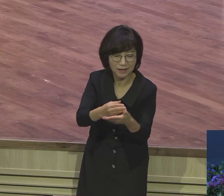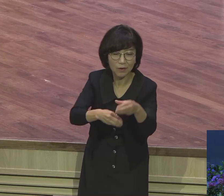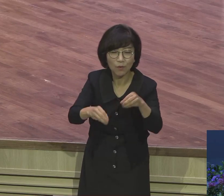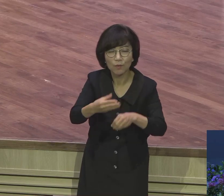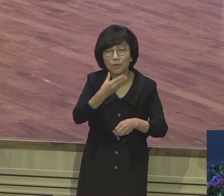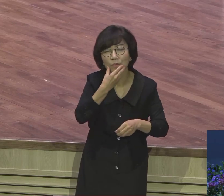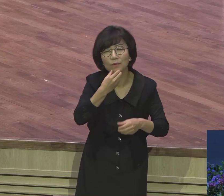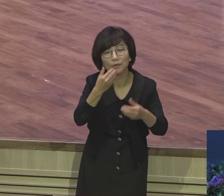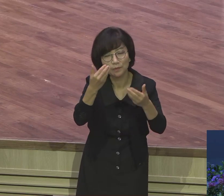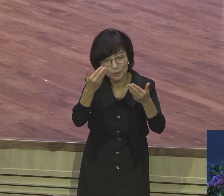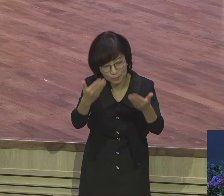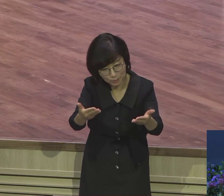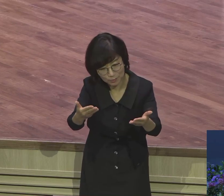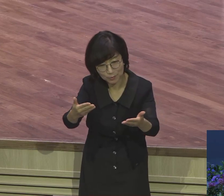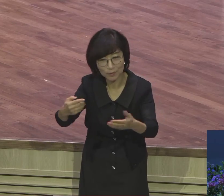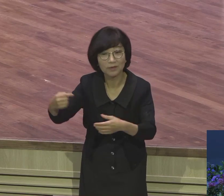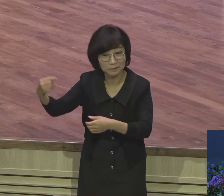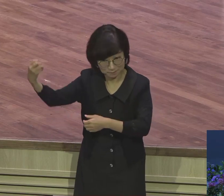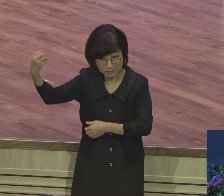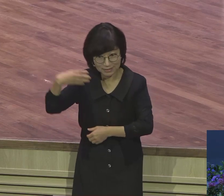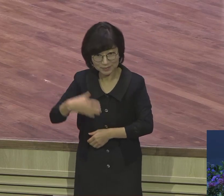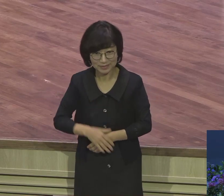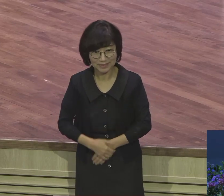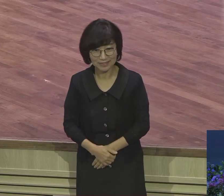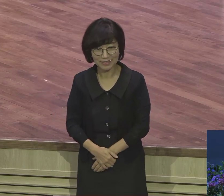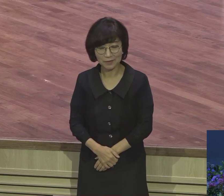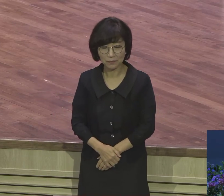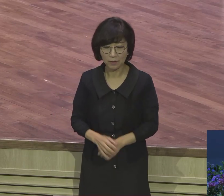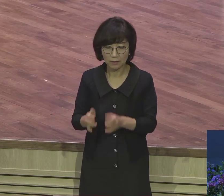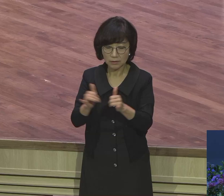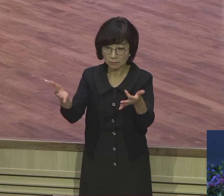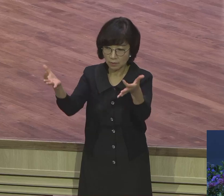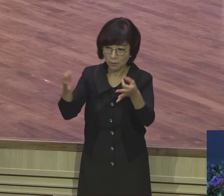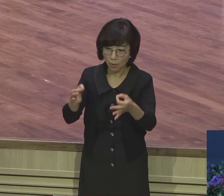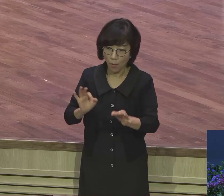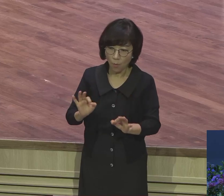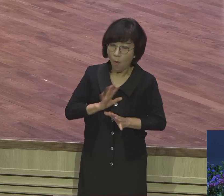다르죠. 그래서 사람들이 놀라는 겁니다.